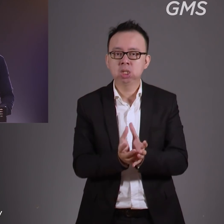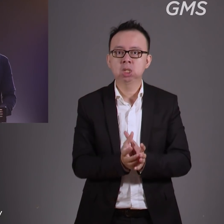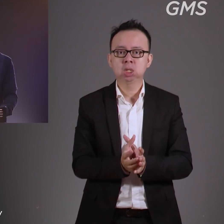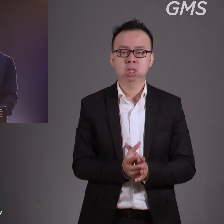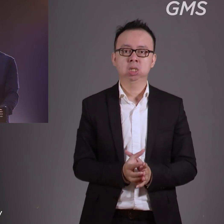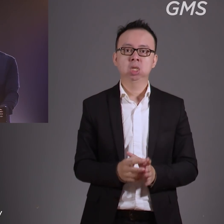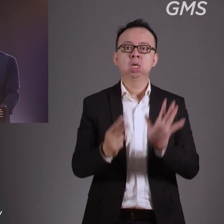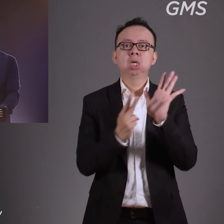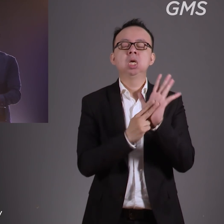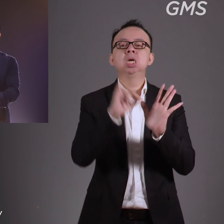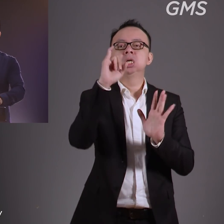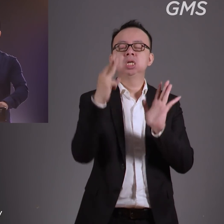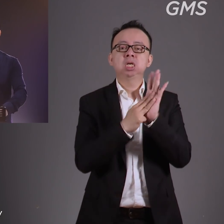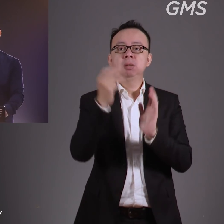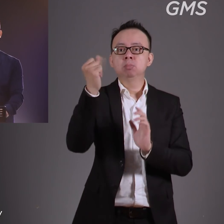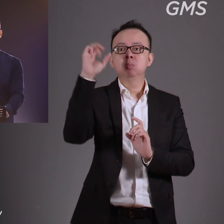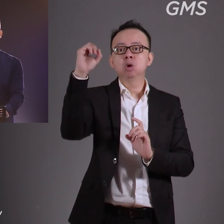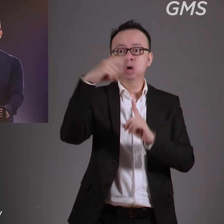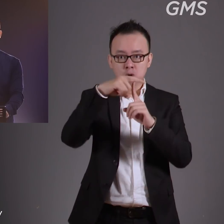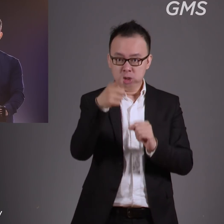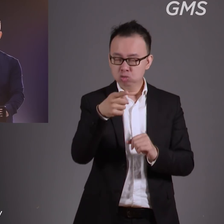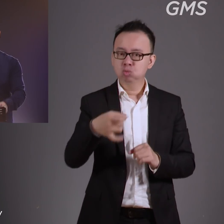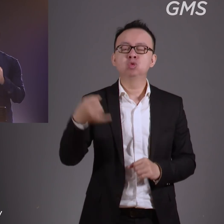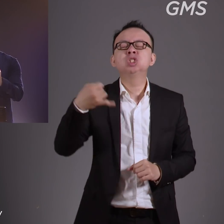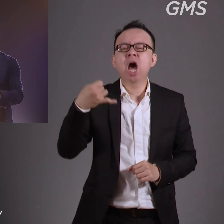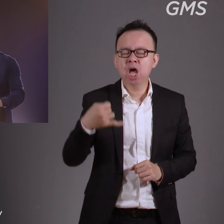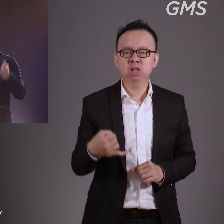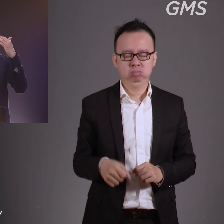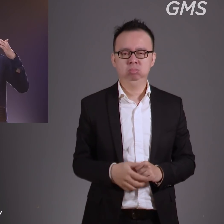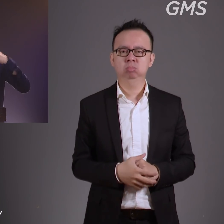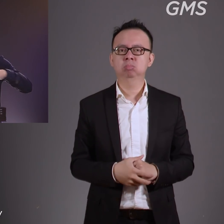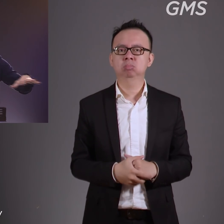proyek-proyek. Pinter-pinter nih orang ini. Nimrod adalah orang yang